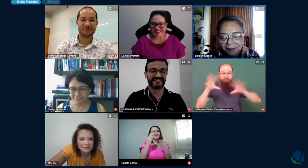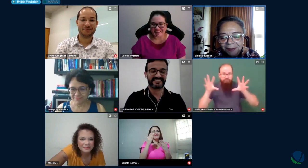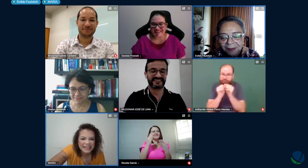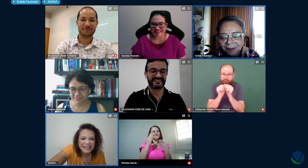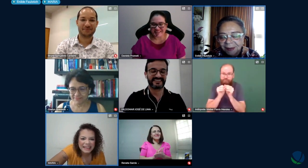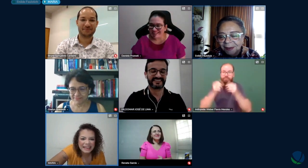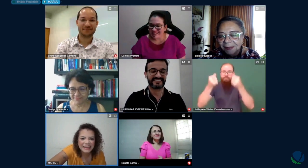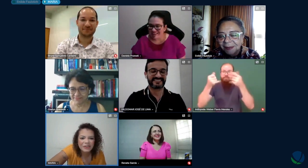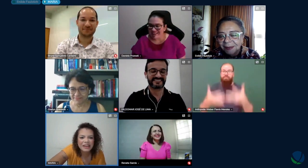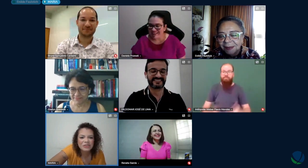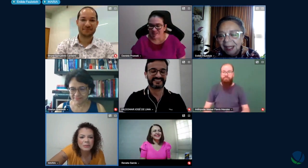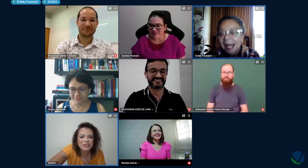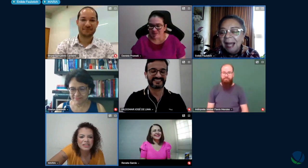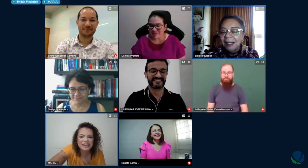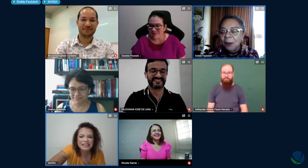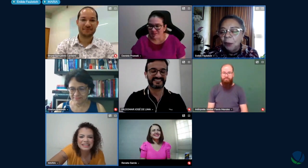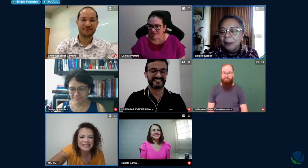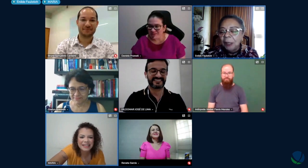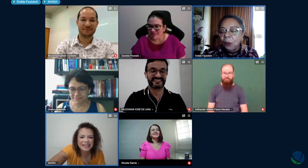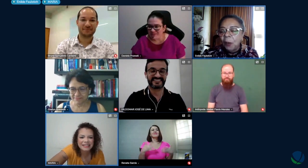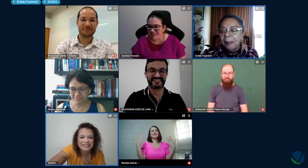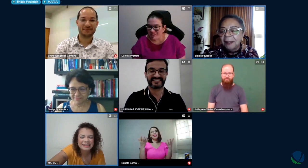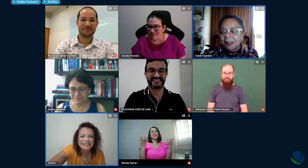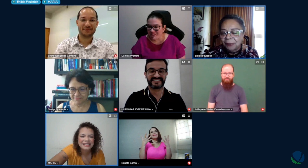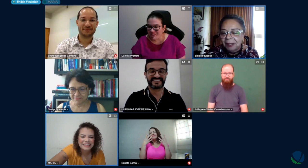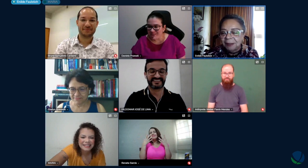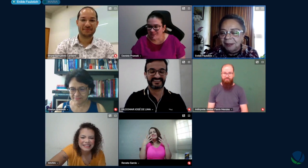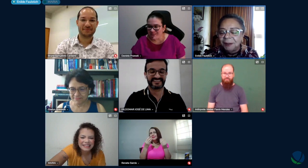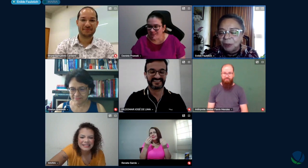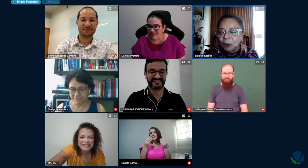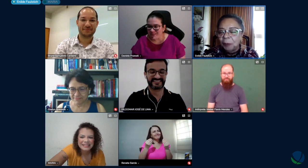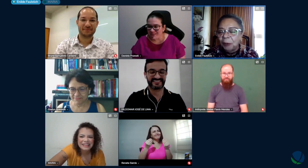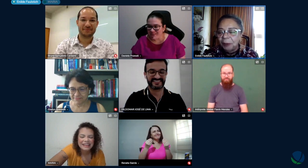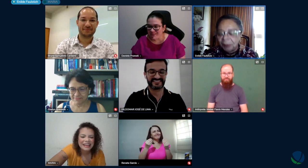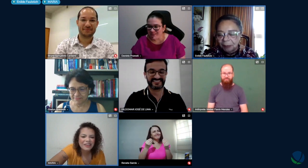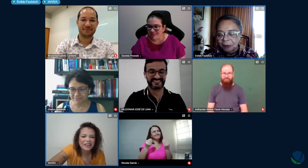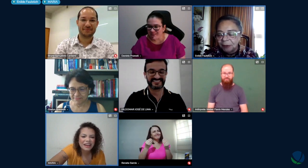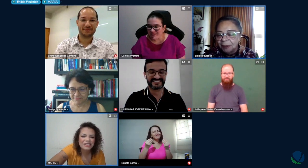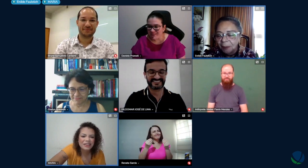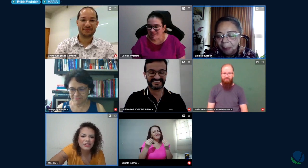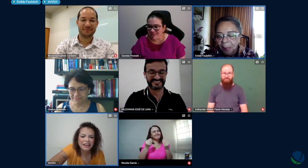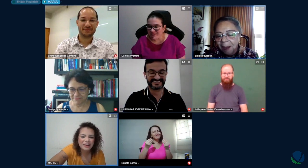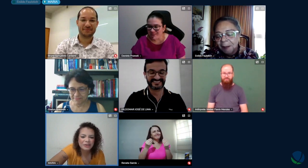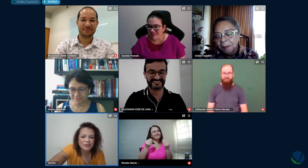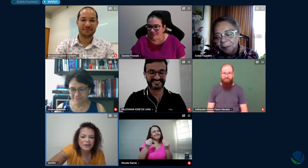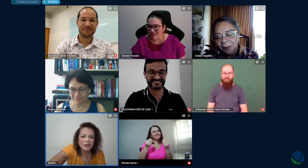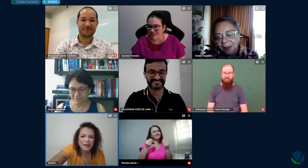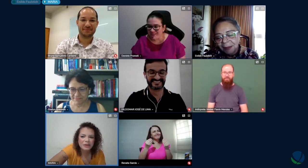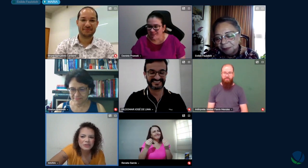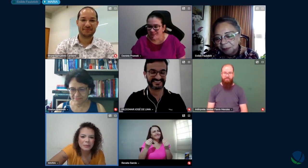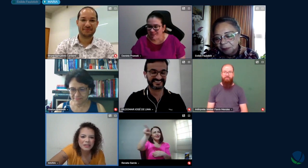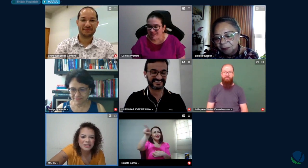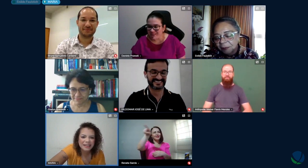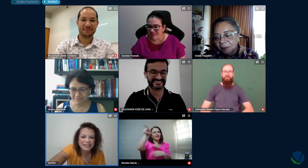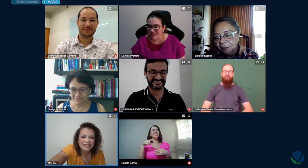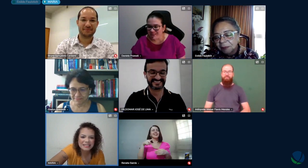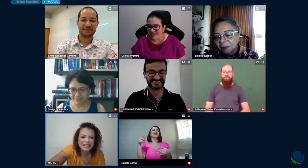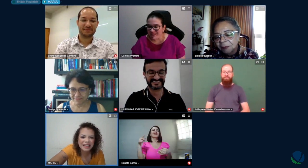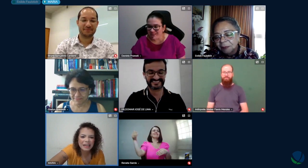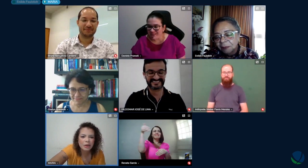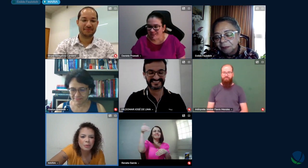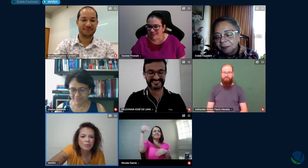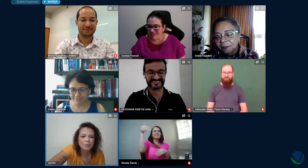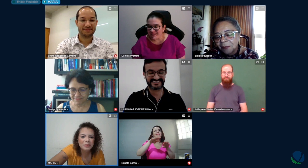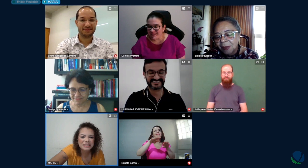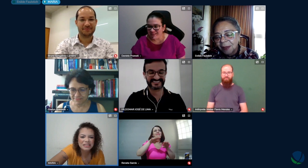Maria? Eu quero somente agradecer. Não, o Weber está falando ali. Desculpa, Weber. Vamos. Eu quero somente